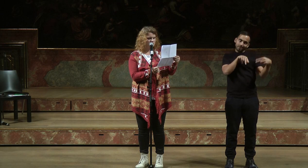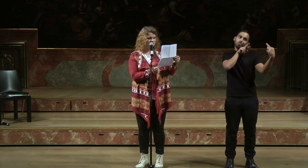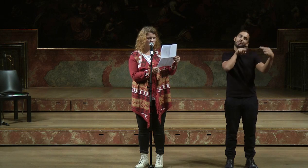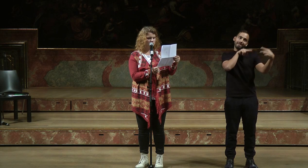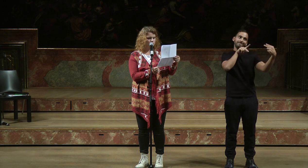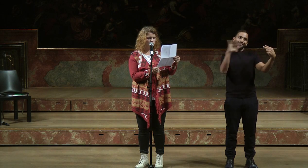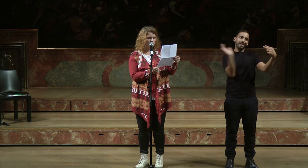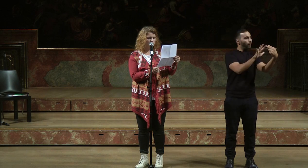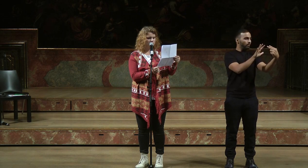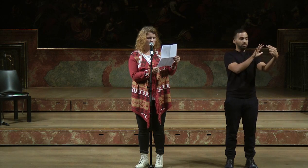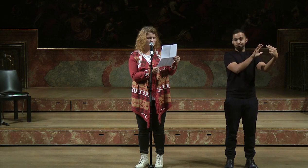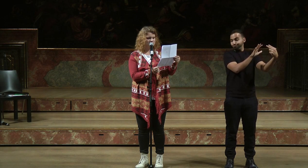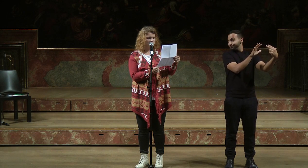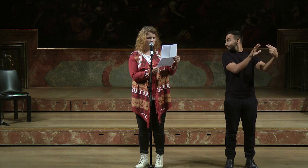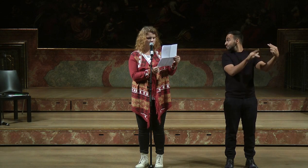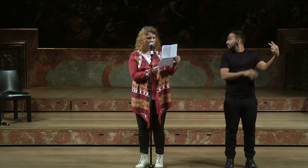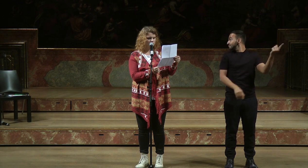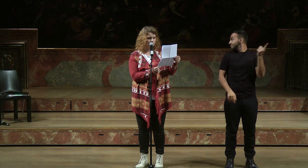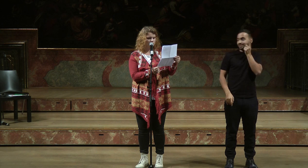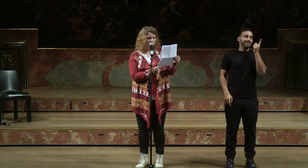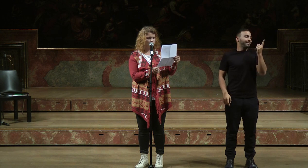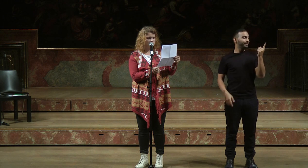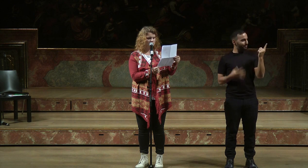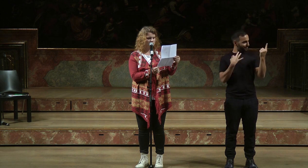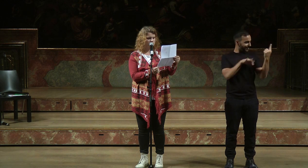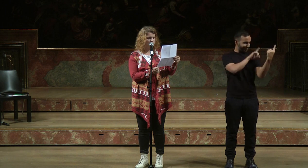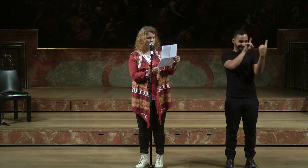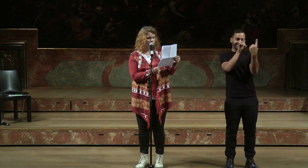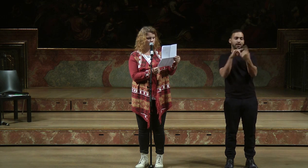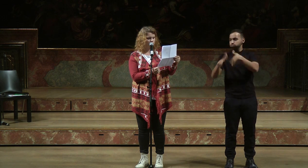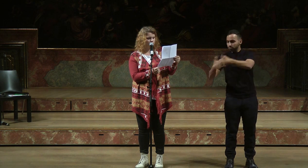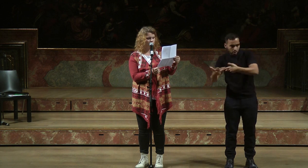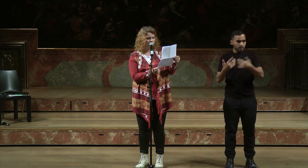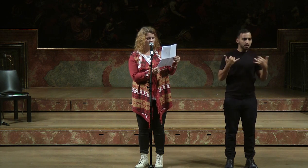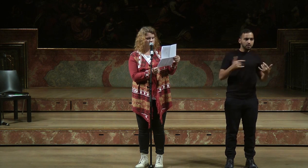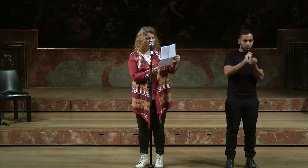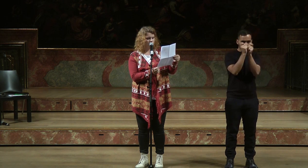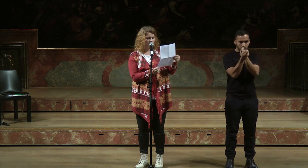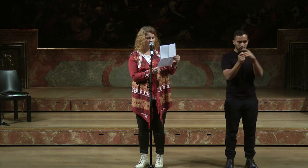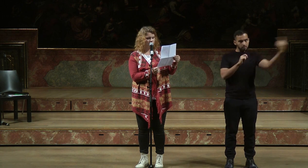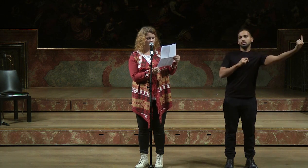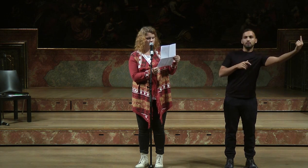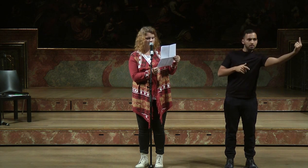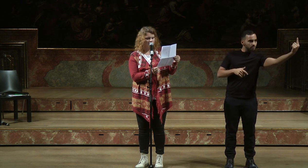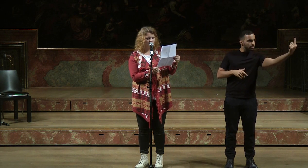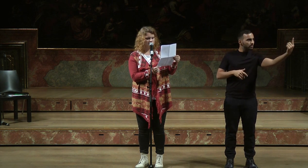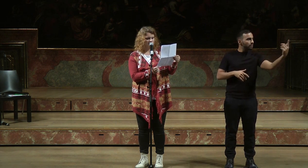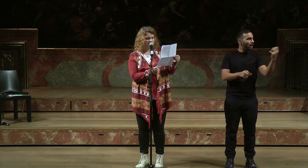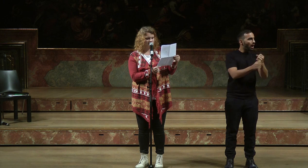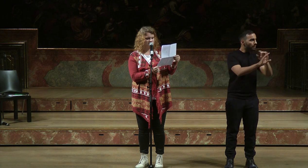einfach lange genug gewartet und jetzt lässt er dich immer lange genug warten, bis er endlich zum Abendbrot kommt. Seinen Job hat er verloren. Auch das macht die Angst.